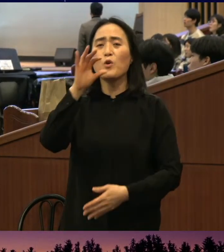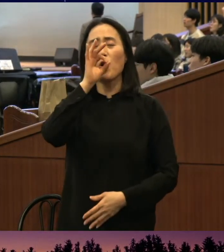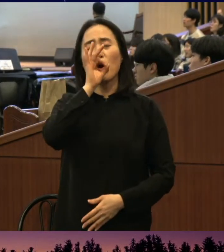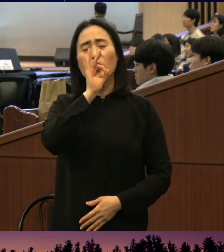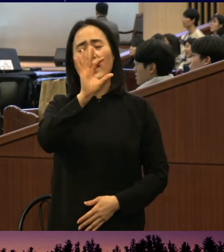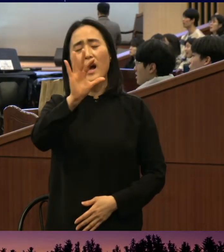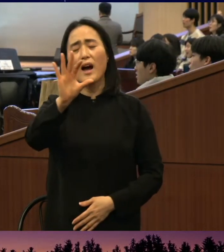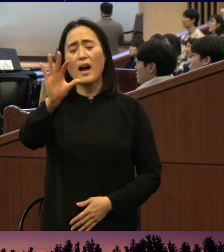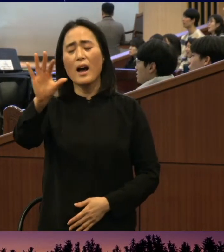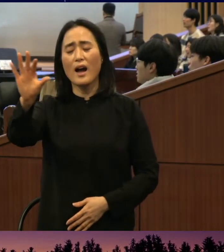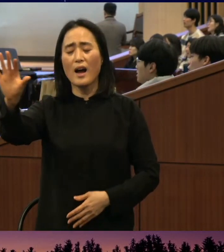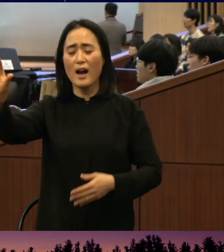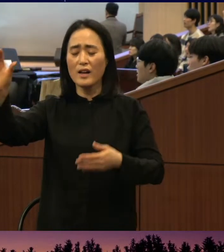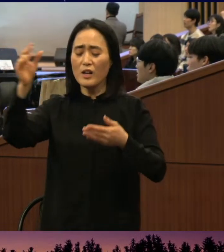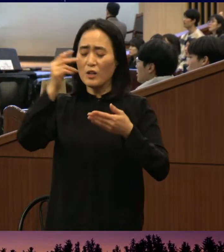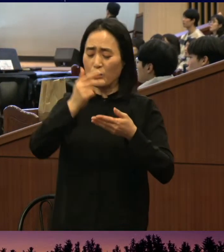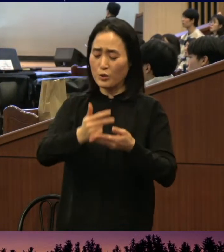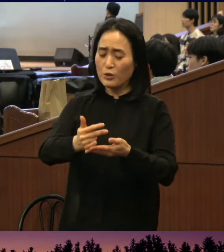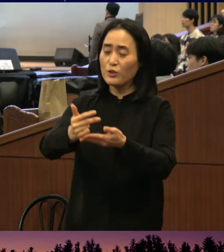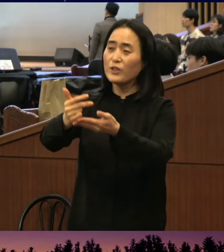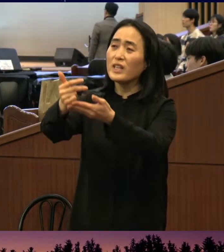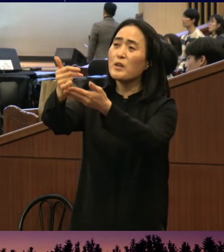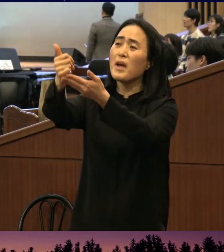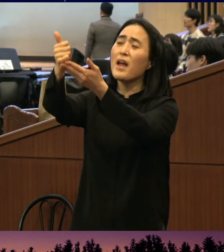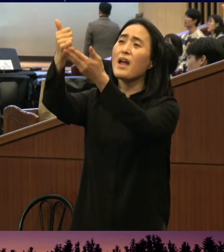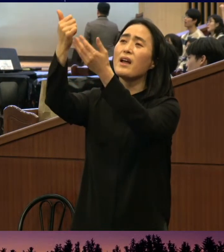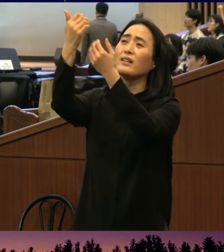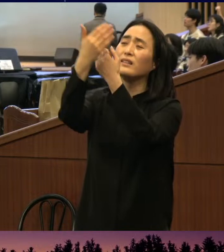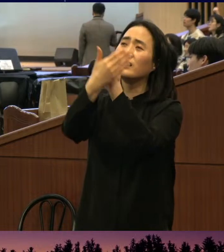증량 못한 주님의